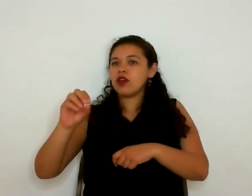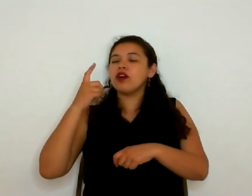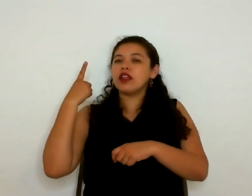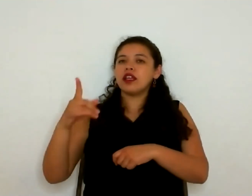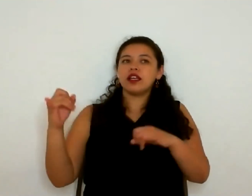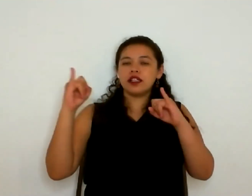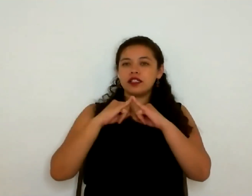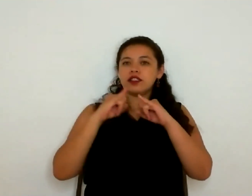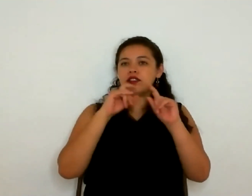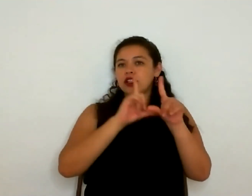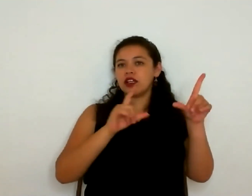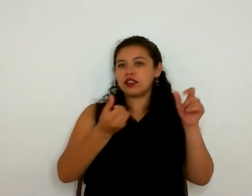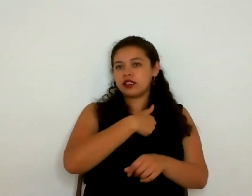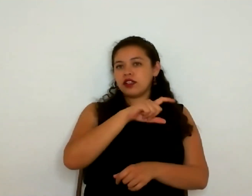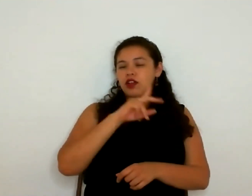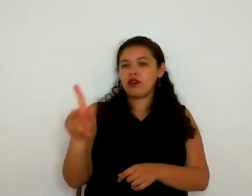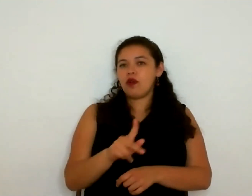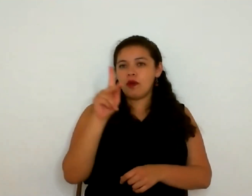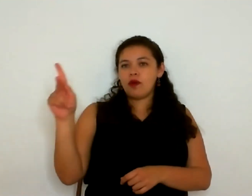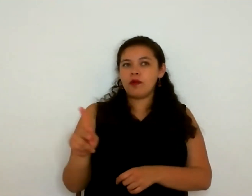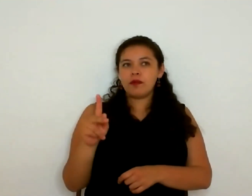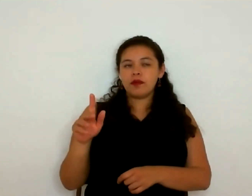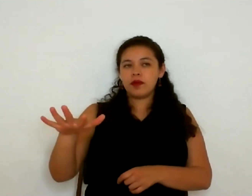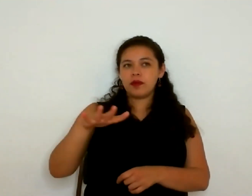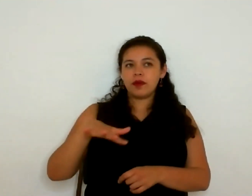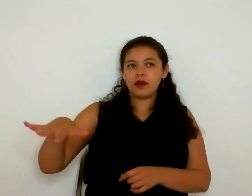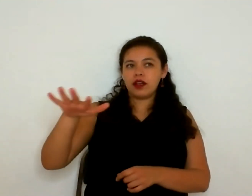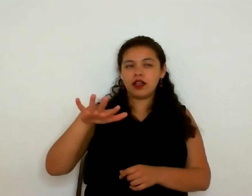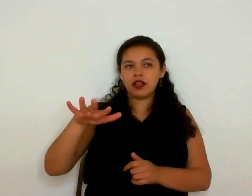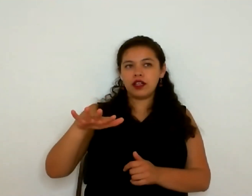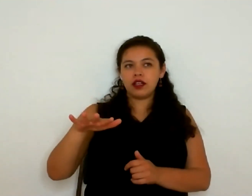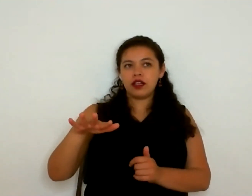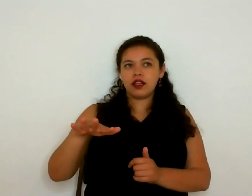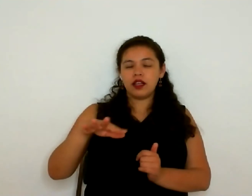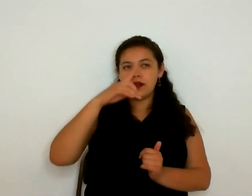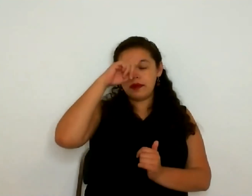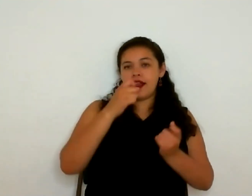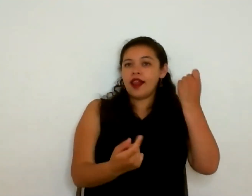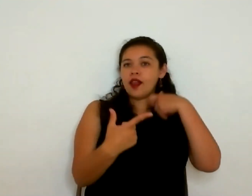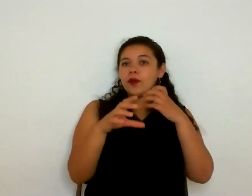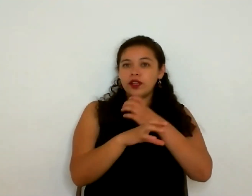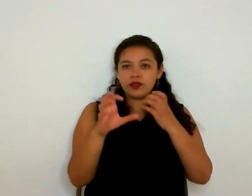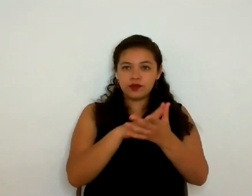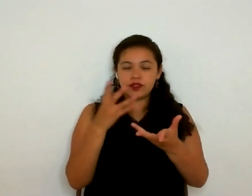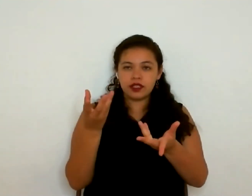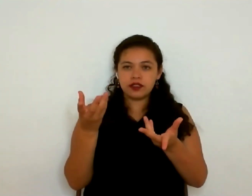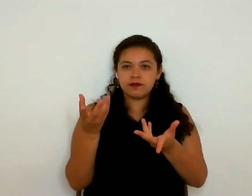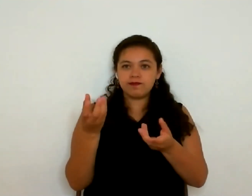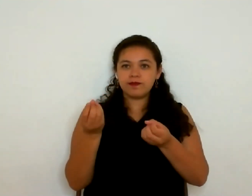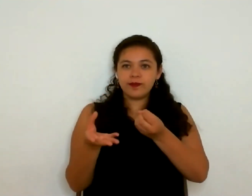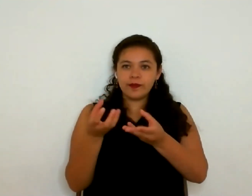pública en una parte de con algunas aportaciones que listo a